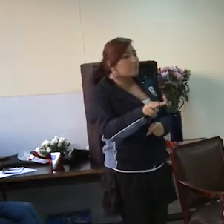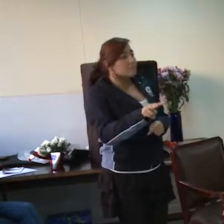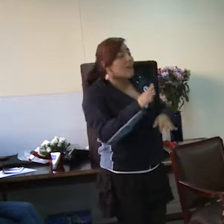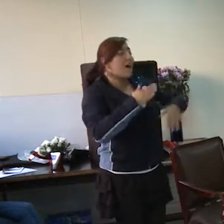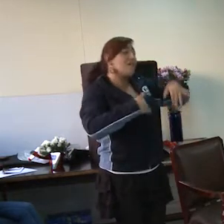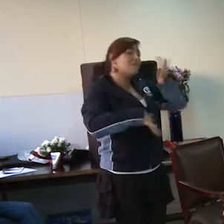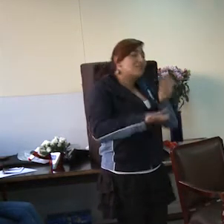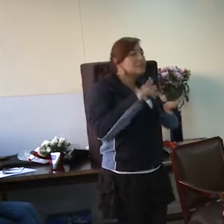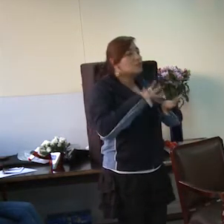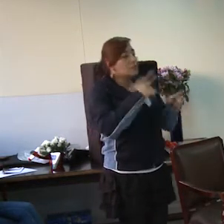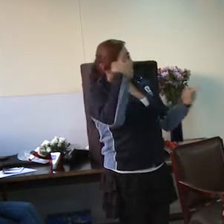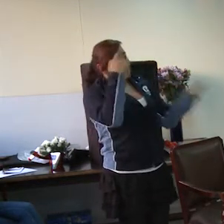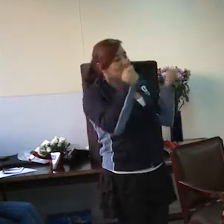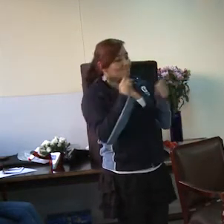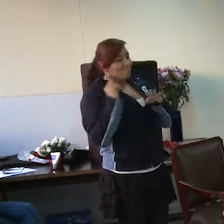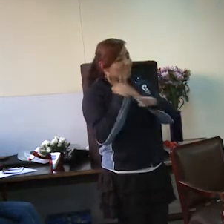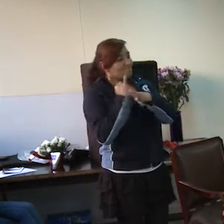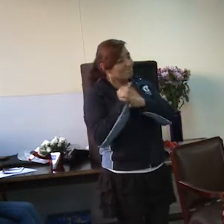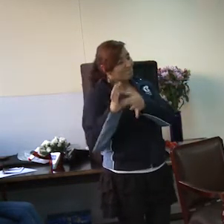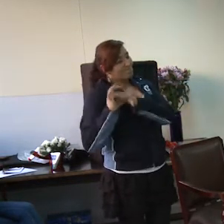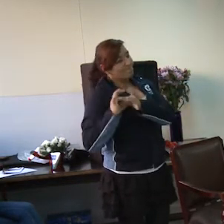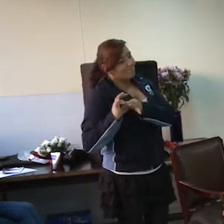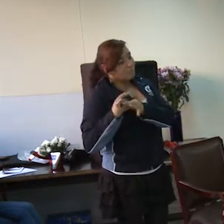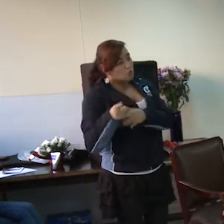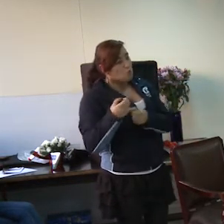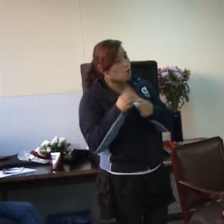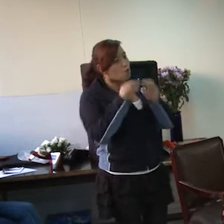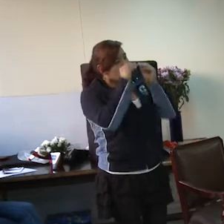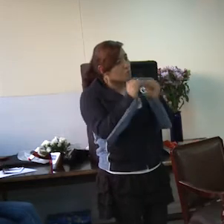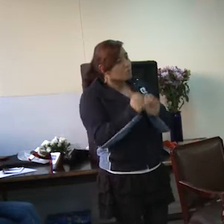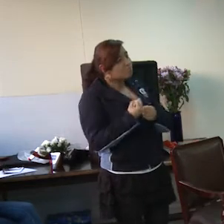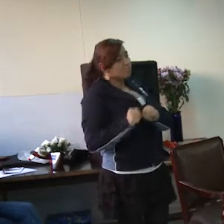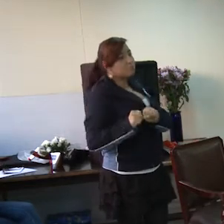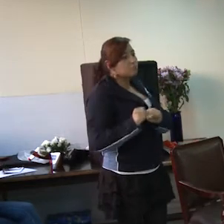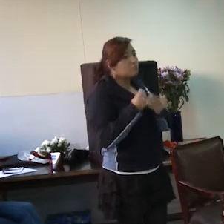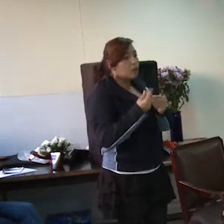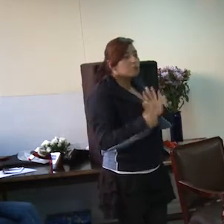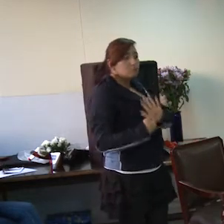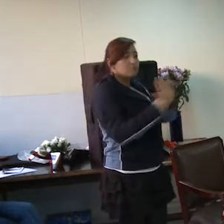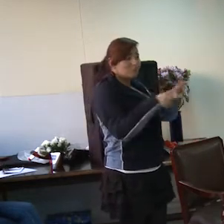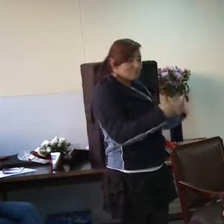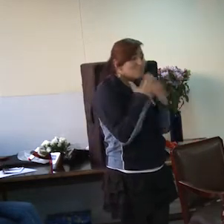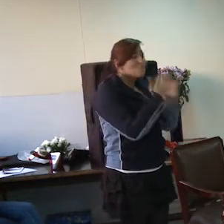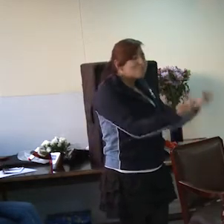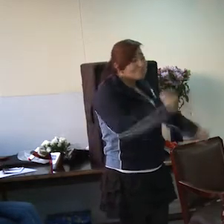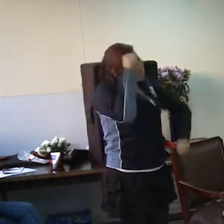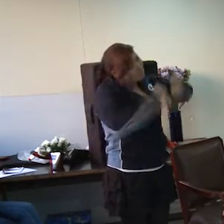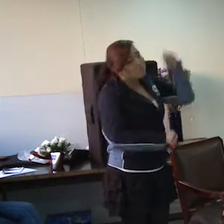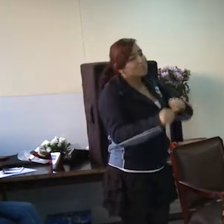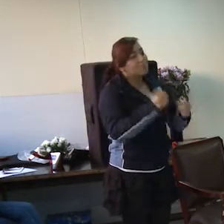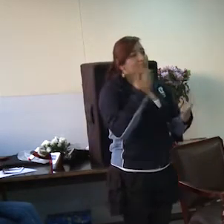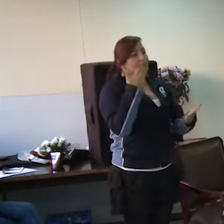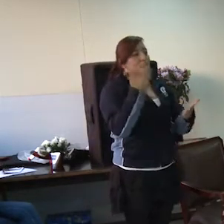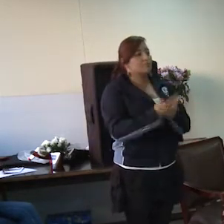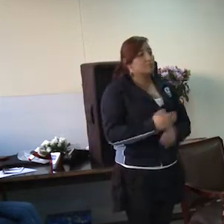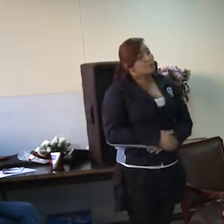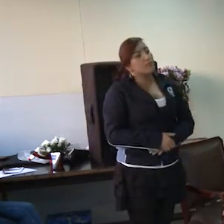aferrarse estratégicamente a la institución como forma de resistencia para demostrar que otras realidades sí son posibles. Gracias.